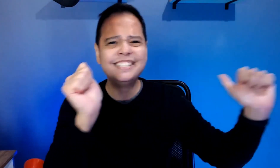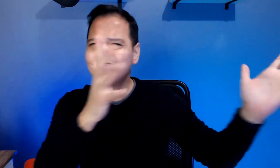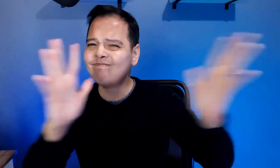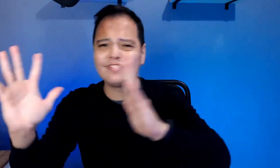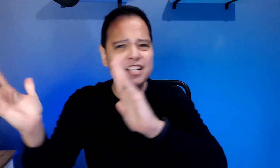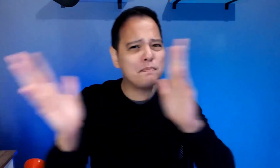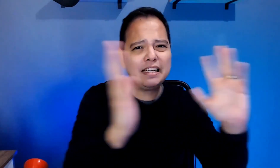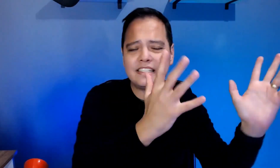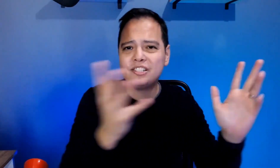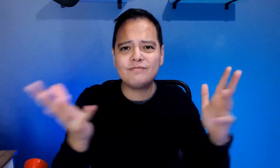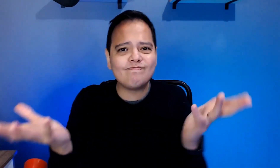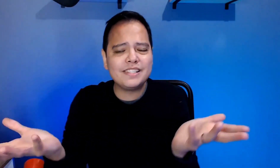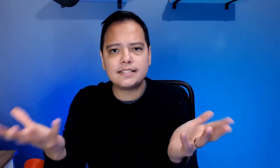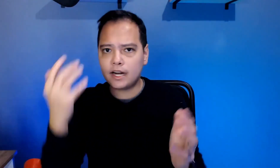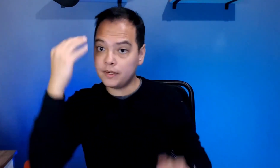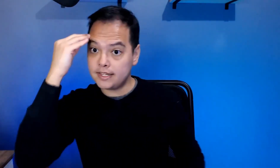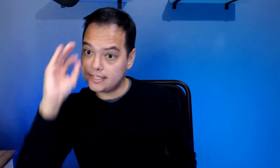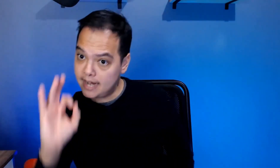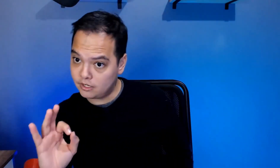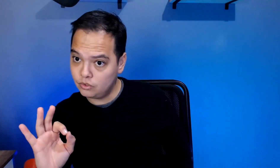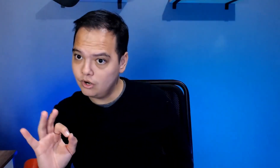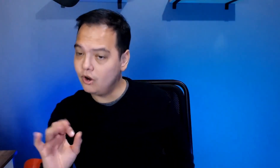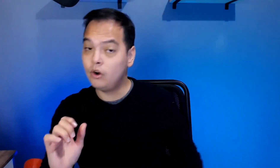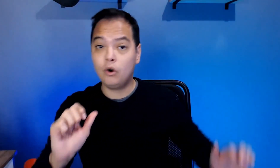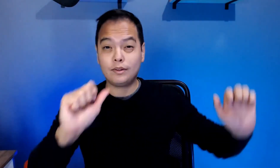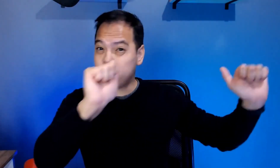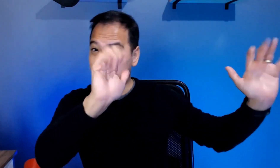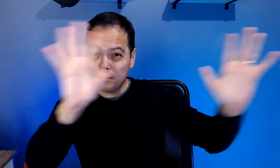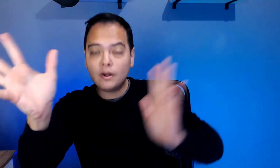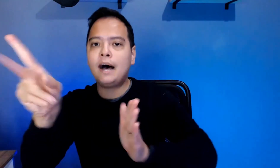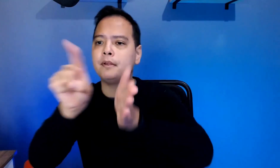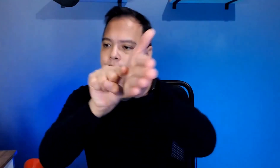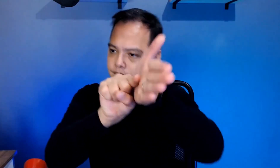Está explicando, mas será que eu entendi certo? Ou está explicando muito rápido?